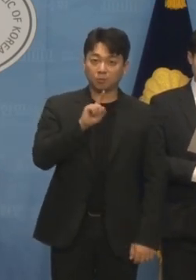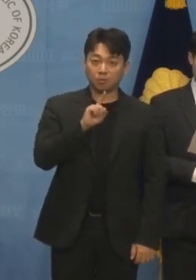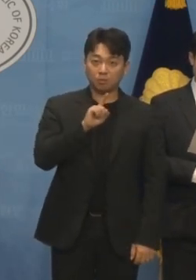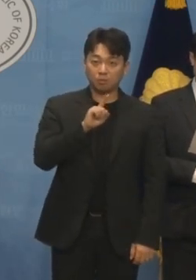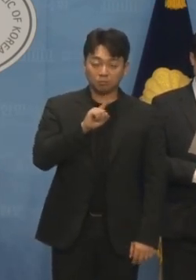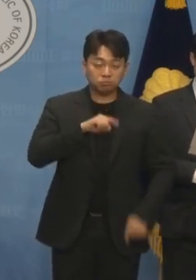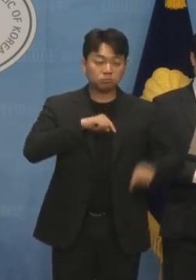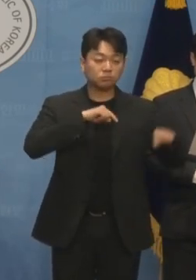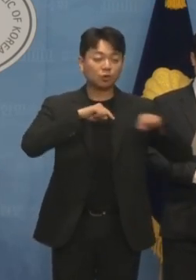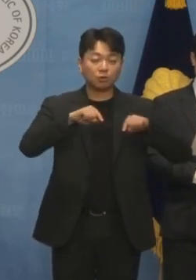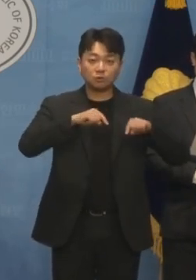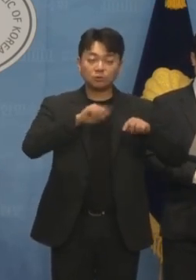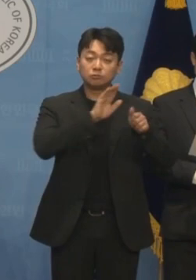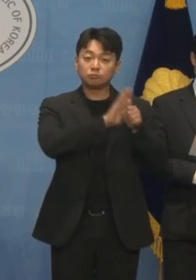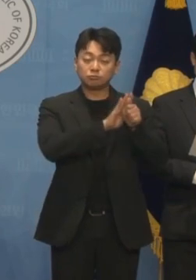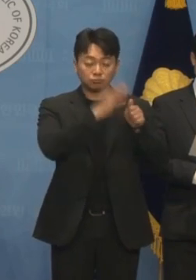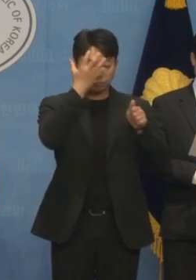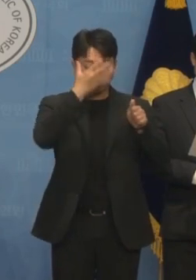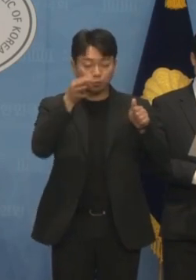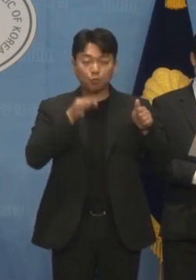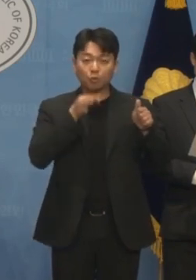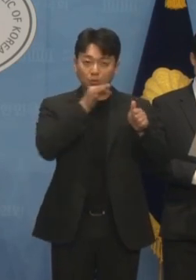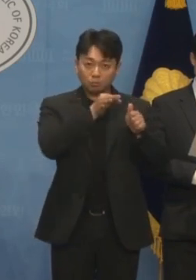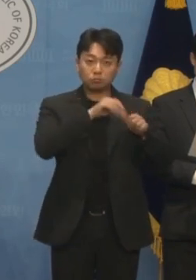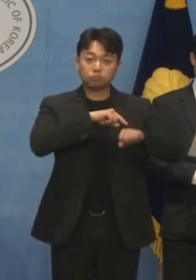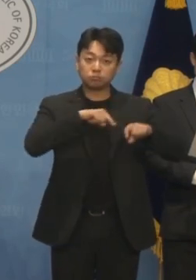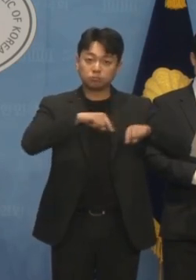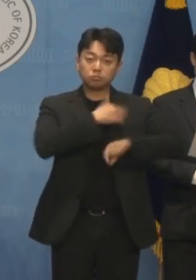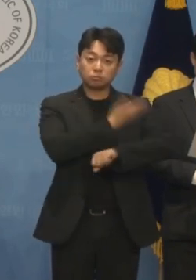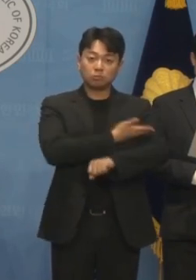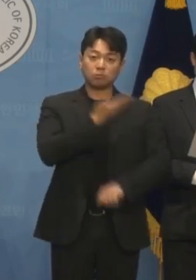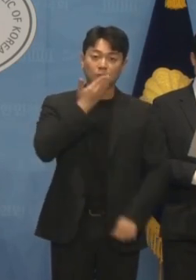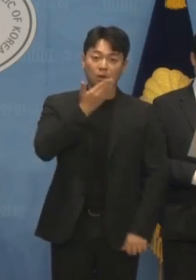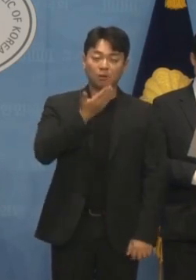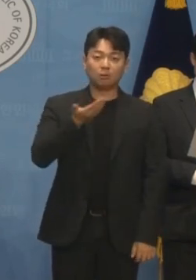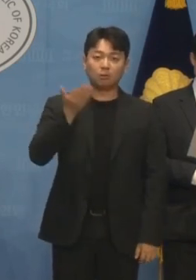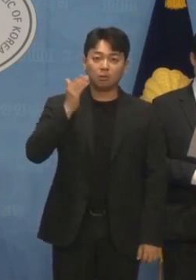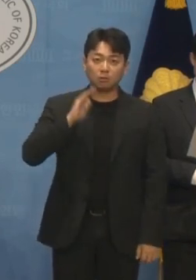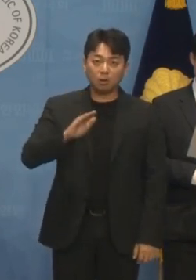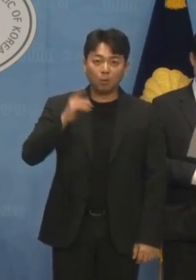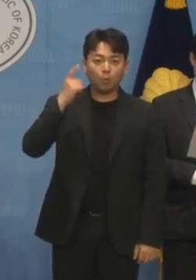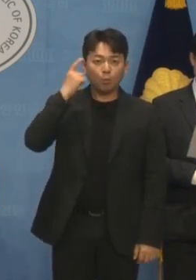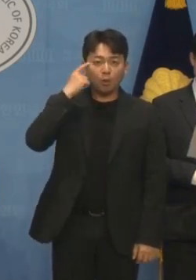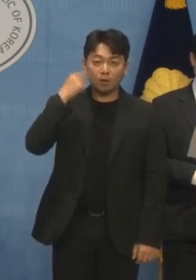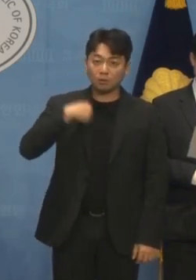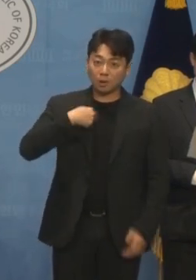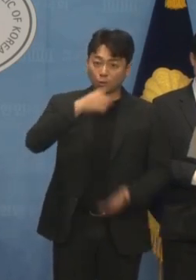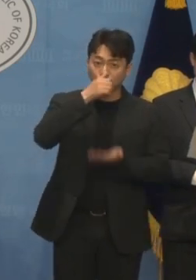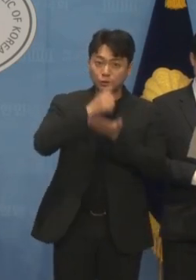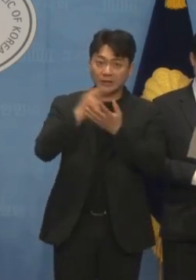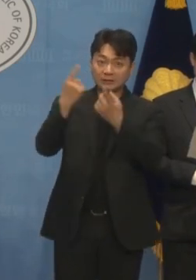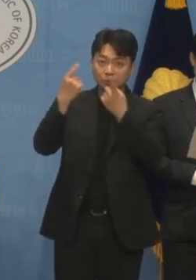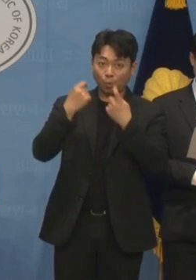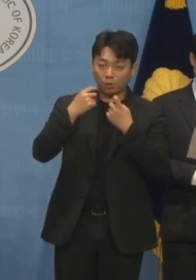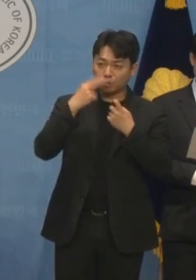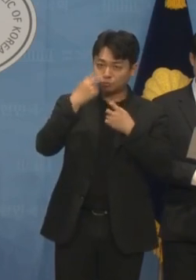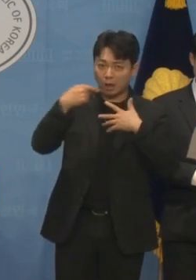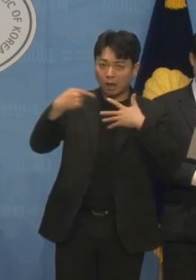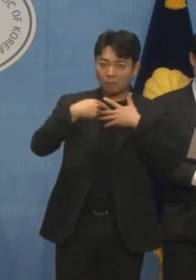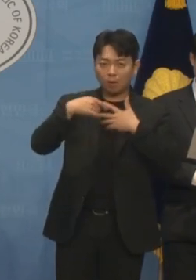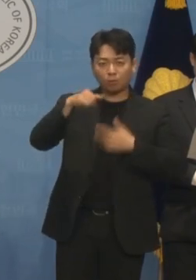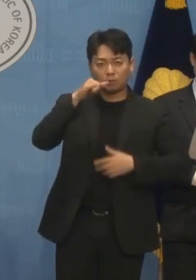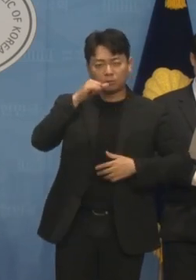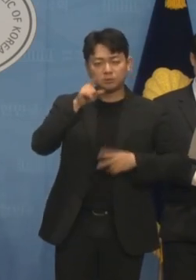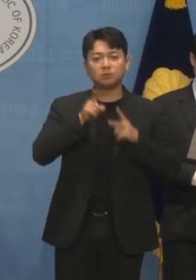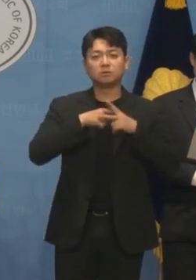뿐인데 왜 검찰이 작성한 명단에 본인의 이름이 올랐는지 도무지 이해할 수